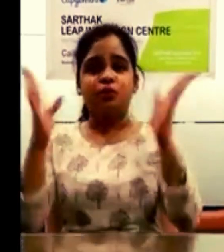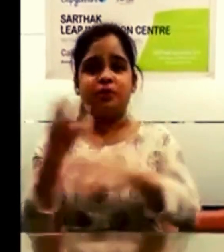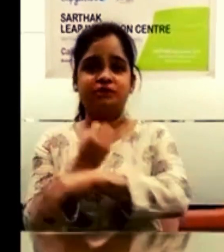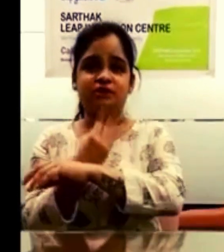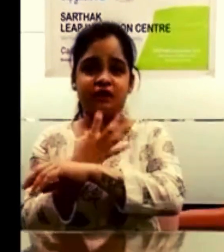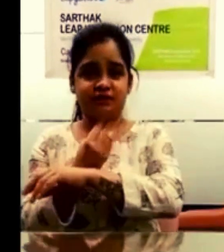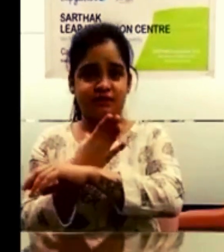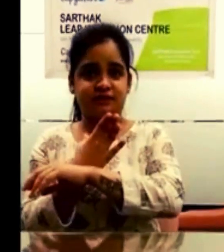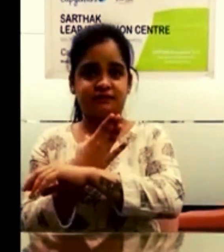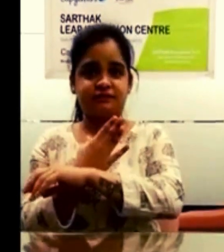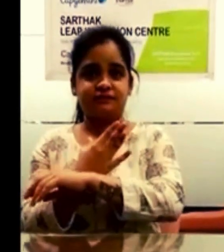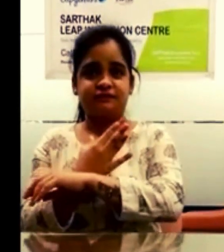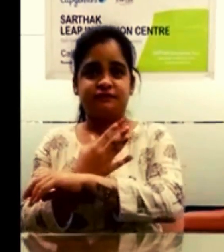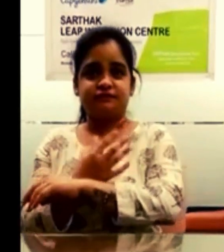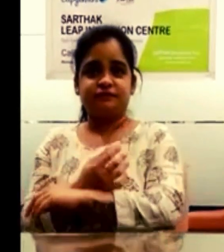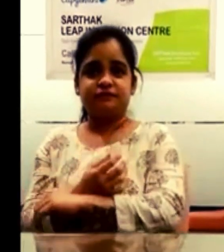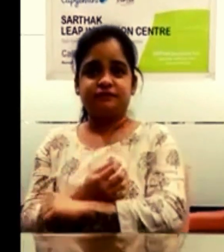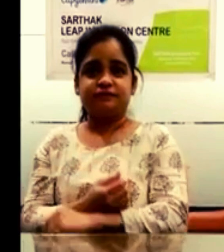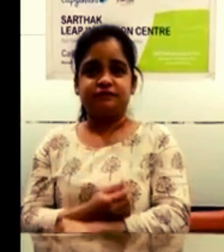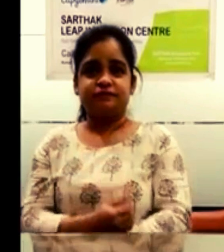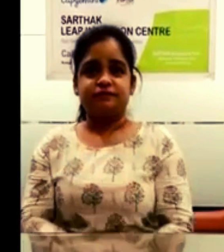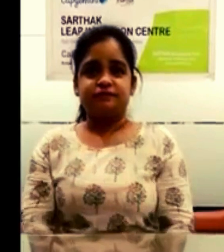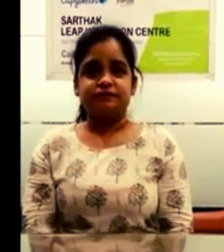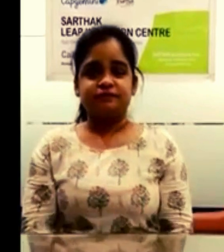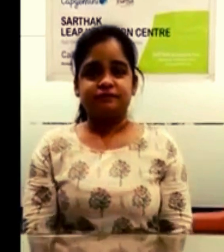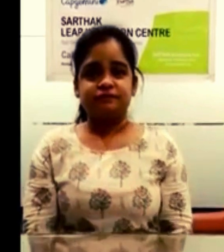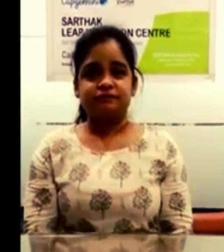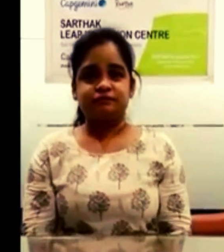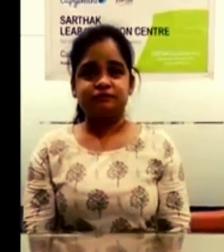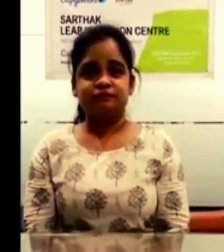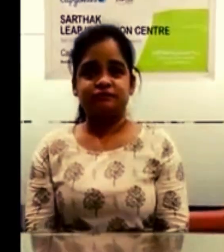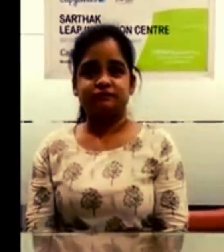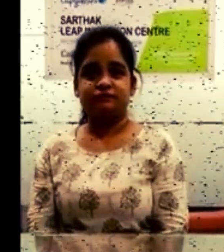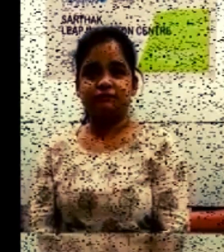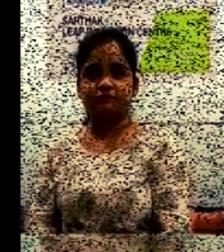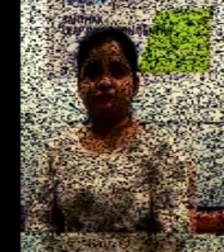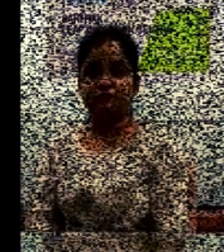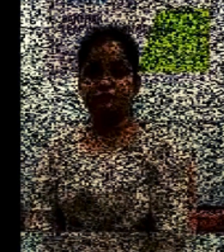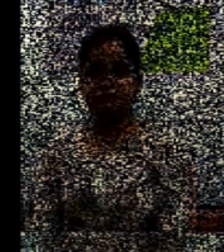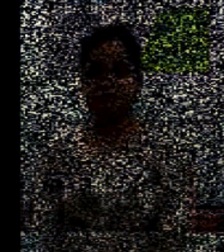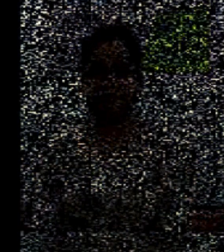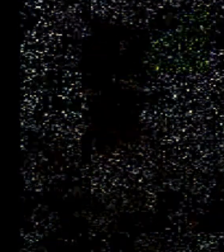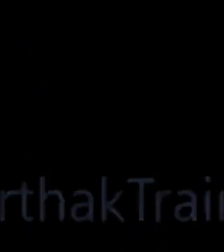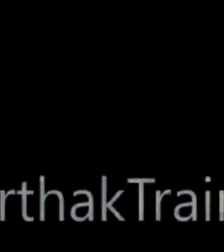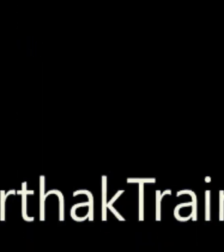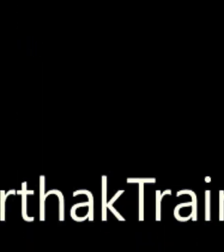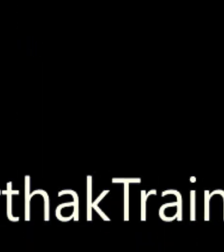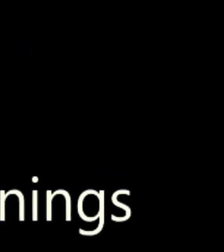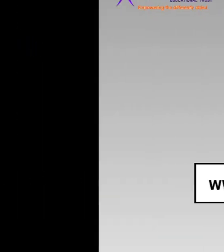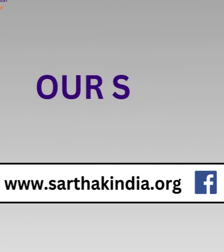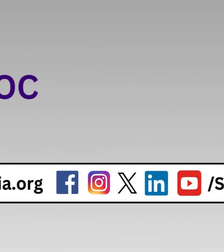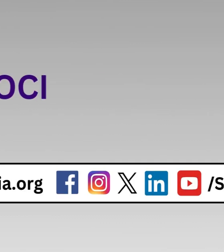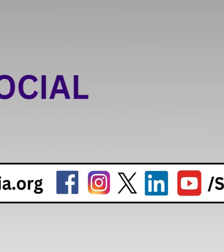पास हो गई और मुझे जॉब मिला। और अभी मैं जॉब कर रही हूँ। थैंक यू सार्थक।